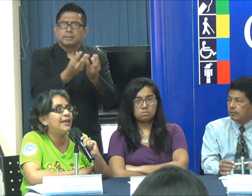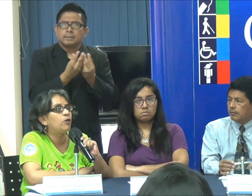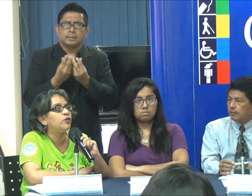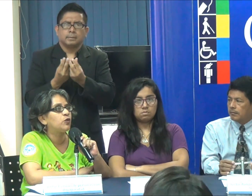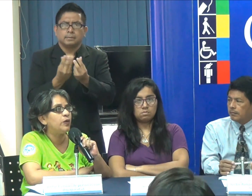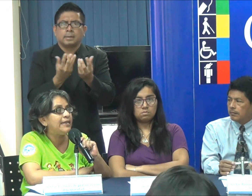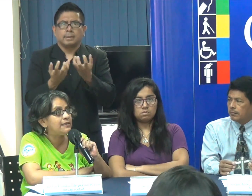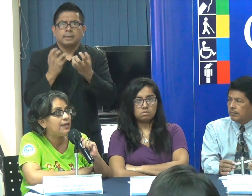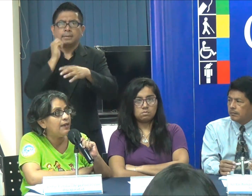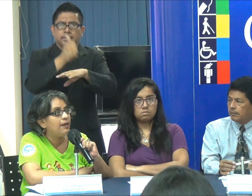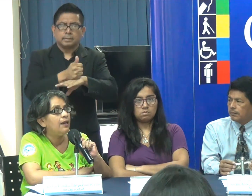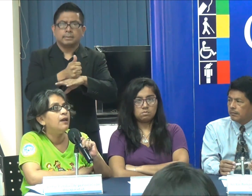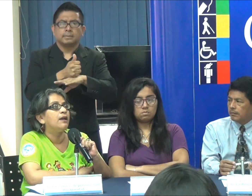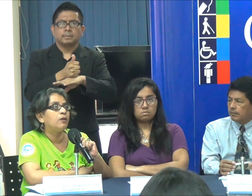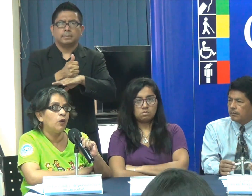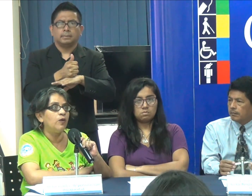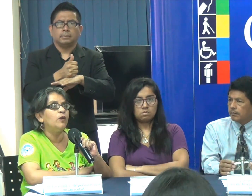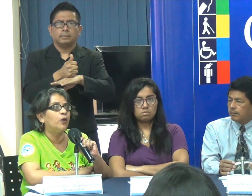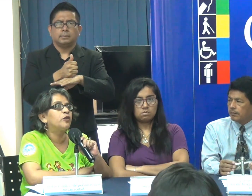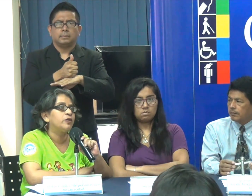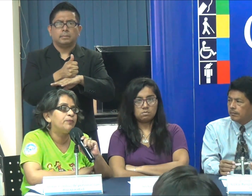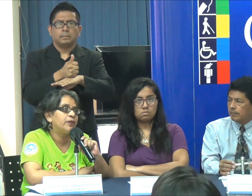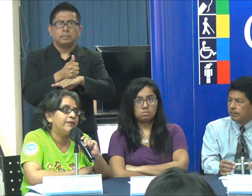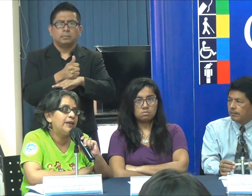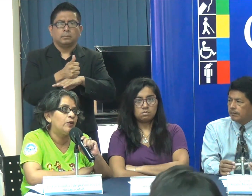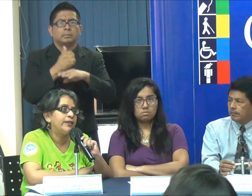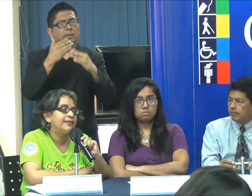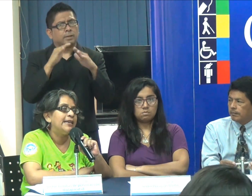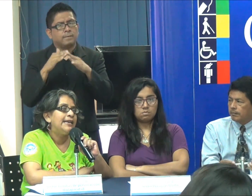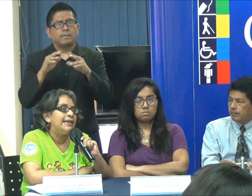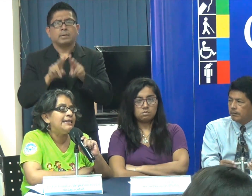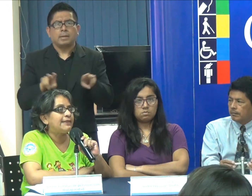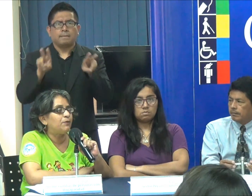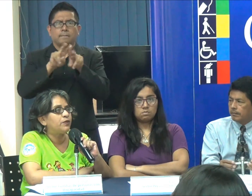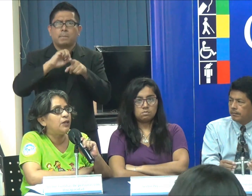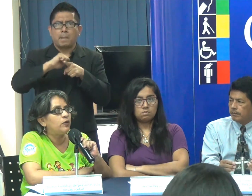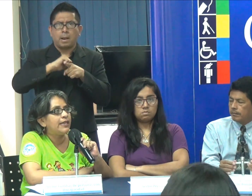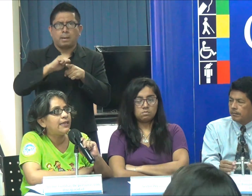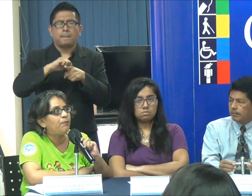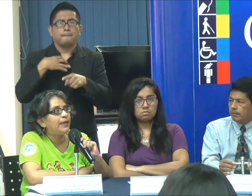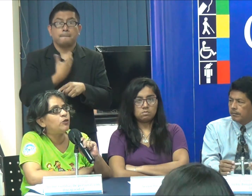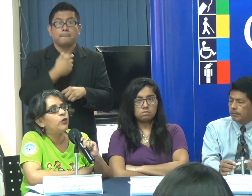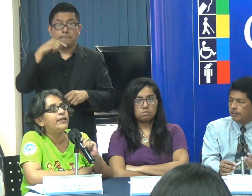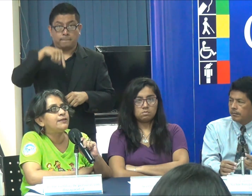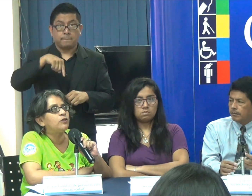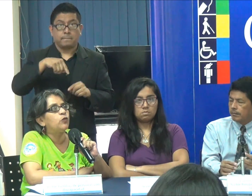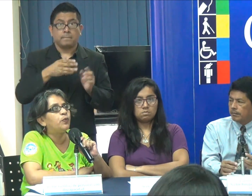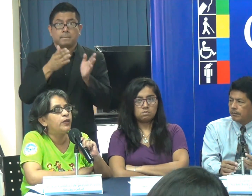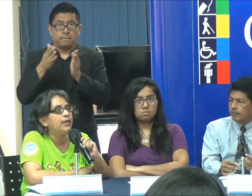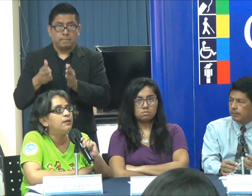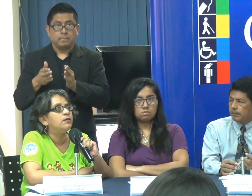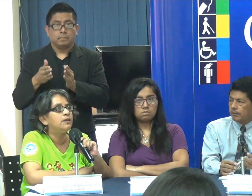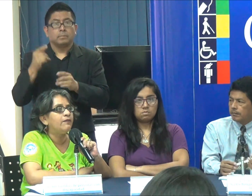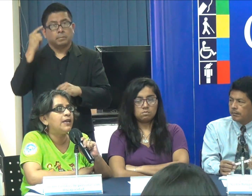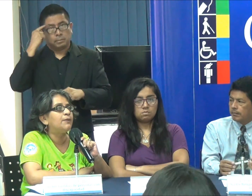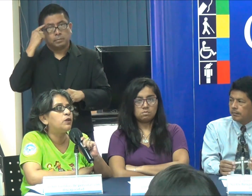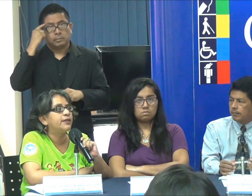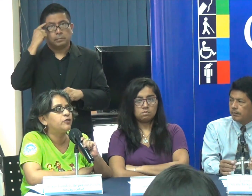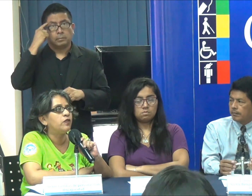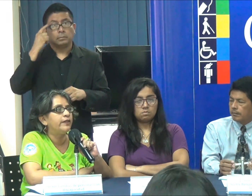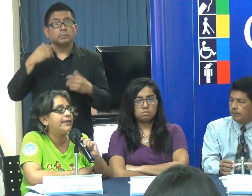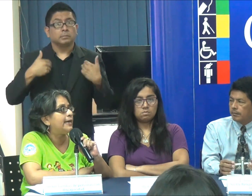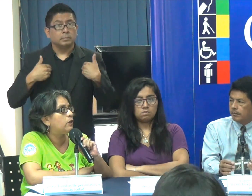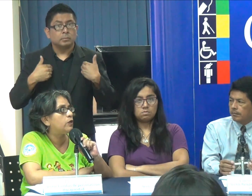sociedad que quiere construirse con otro tipo de valores, y estamos en una etapa en donde se supone